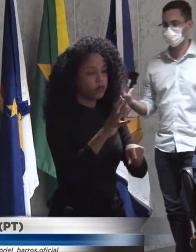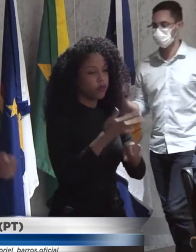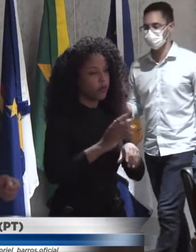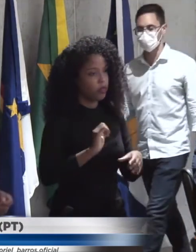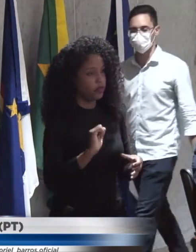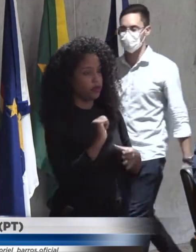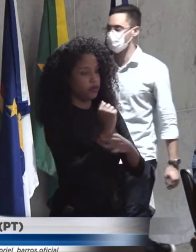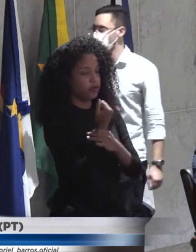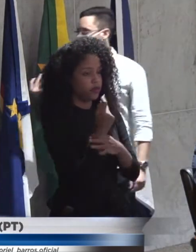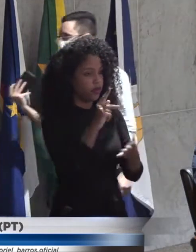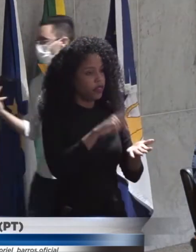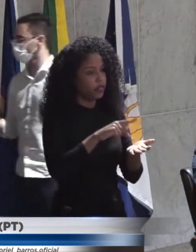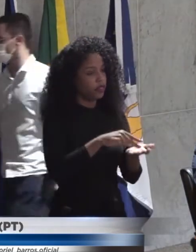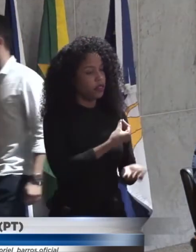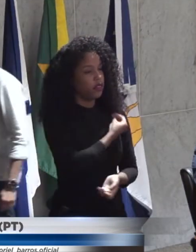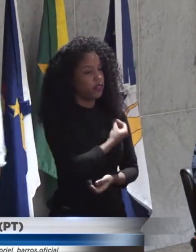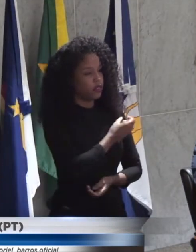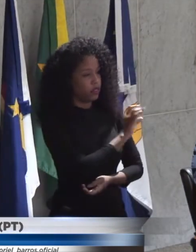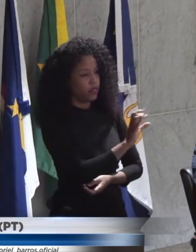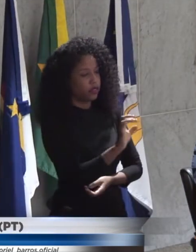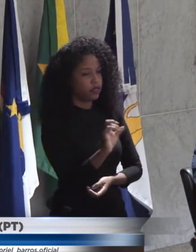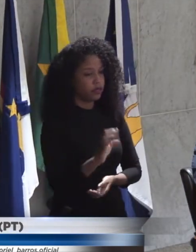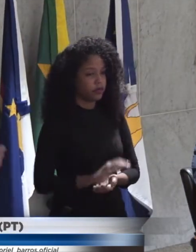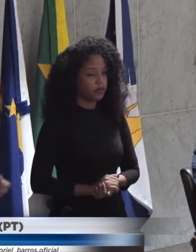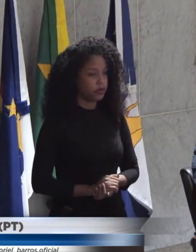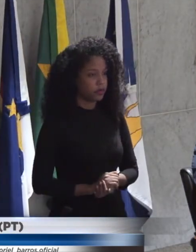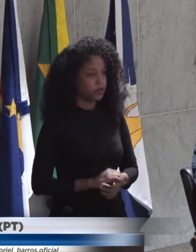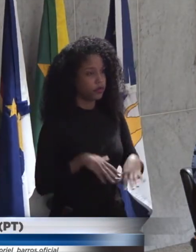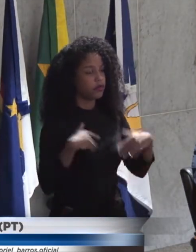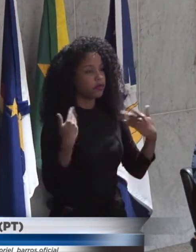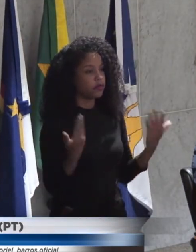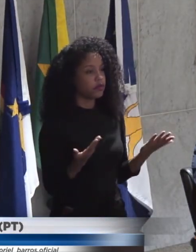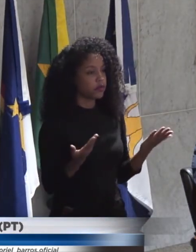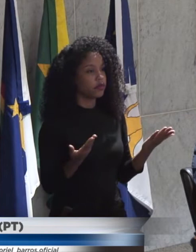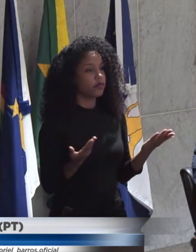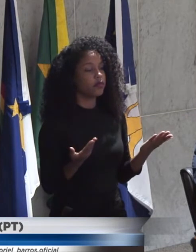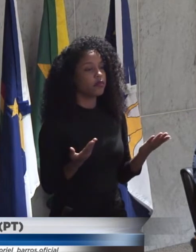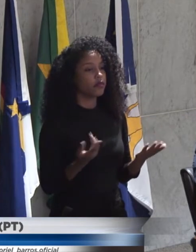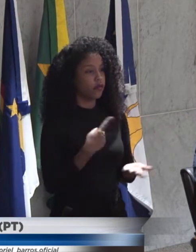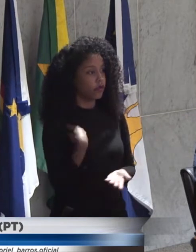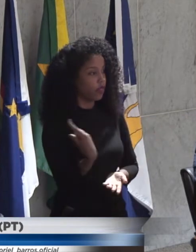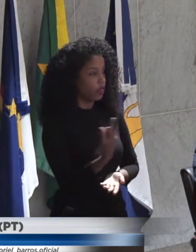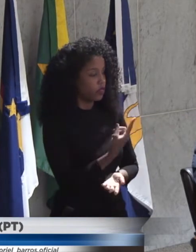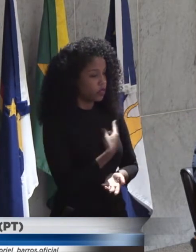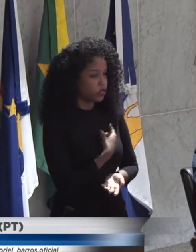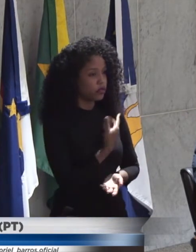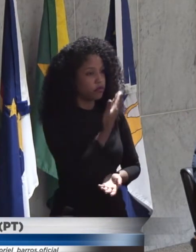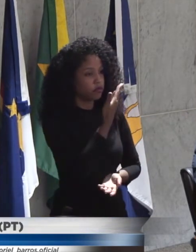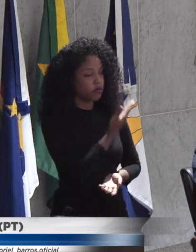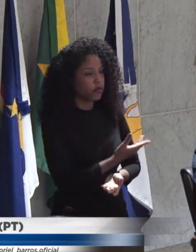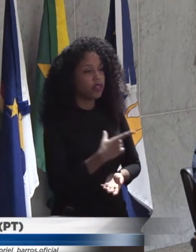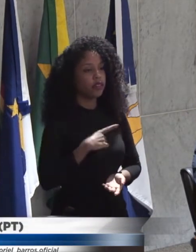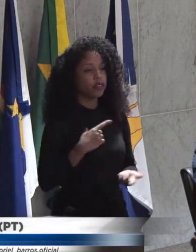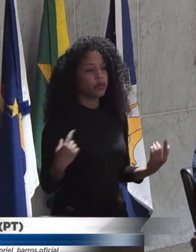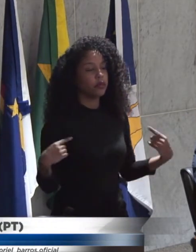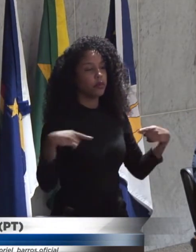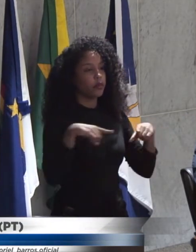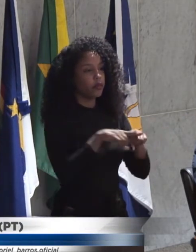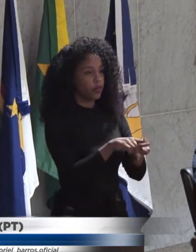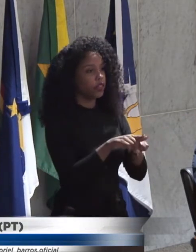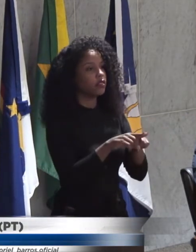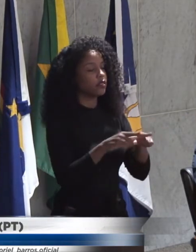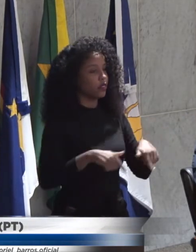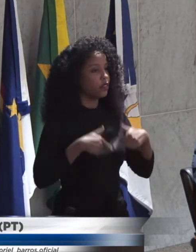real na vida dos trabalhadores. Então, eu tenho aqui, e nós temos aqui, grandes aliados dessa luta